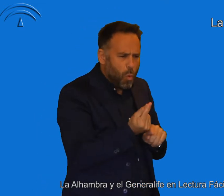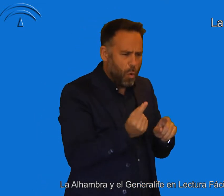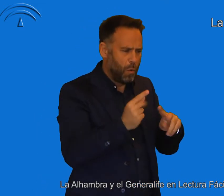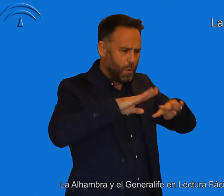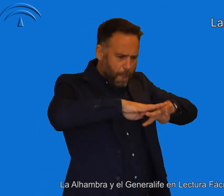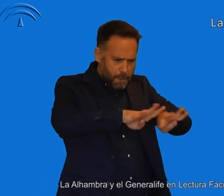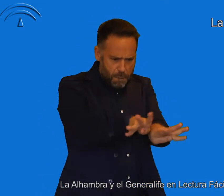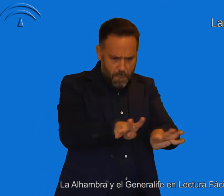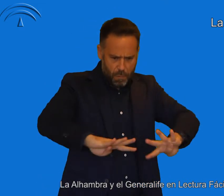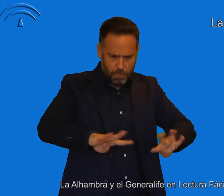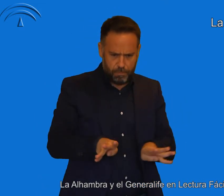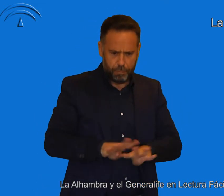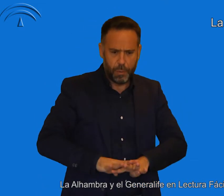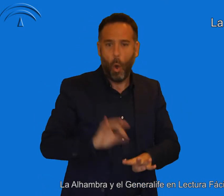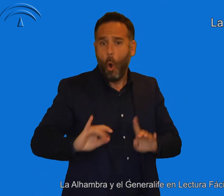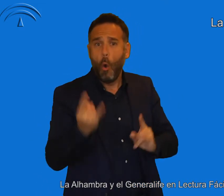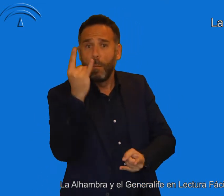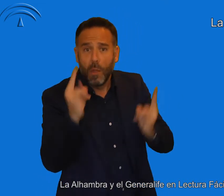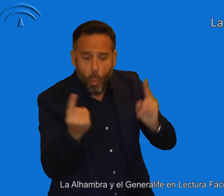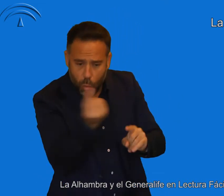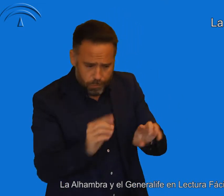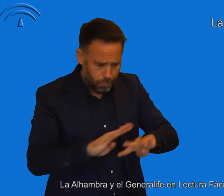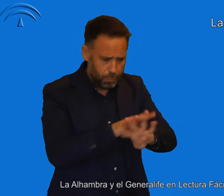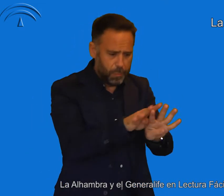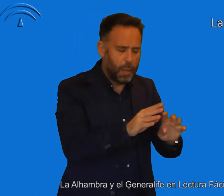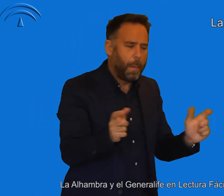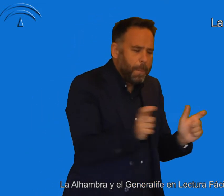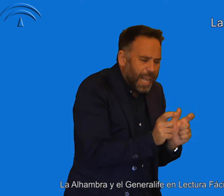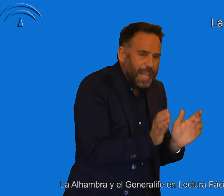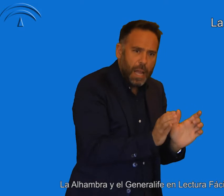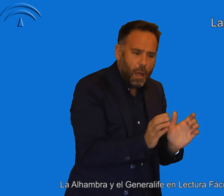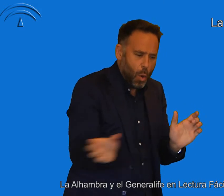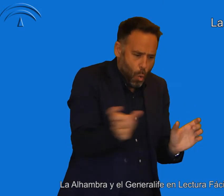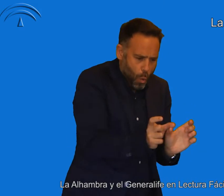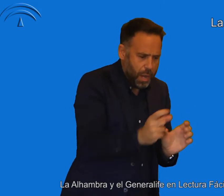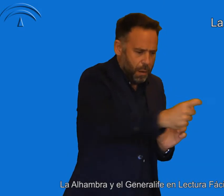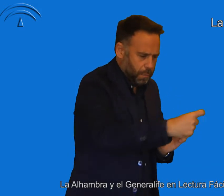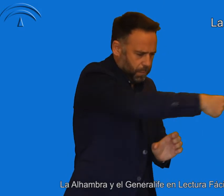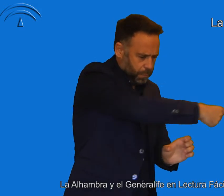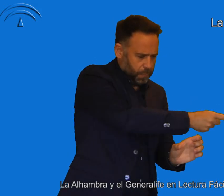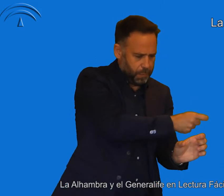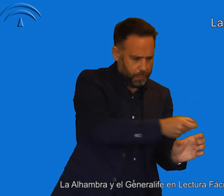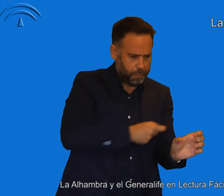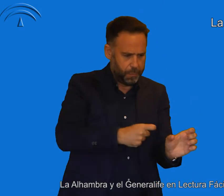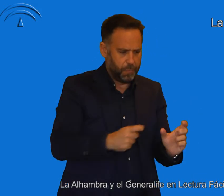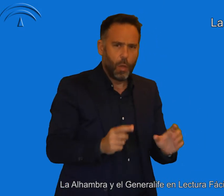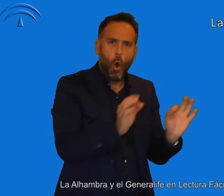lo decoraban con figuras geométricas, vegetales y escritos árabes. Unían figuras geométricas pequeñas e